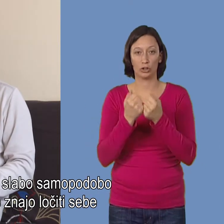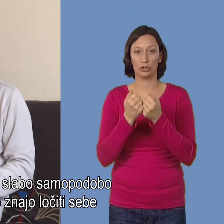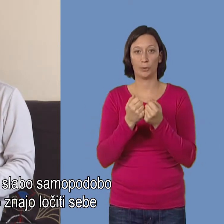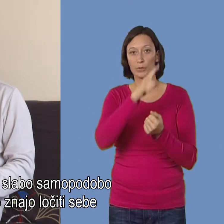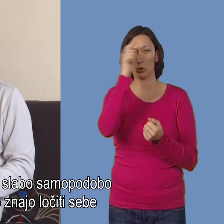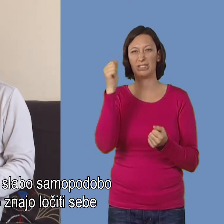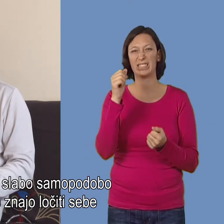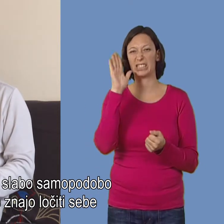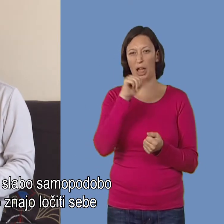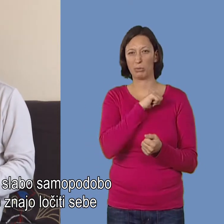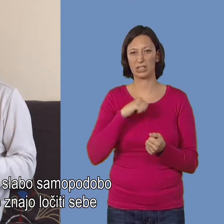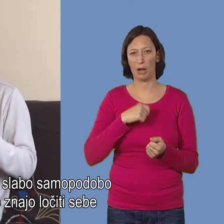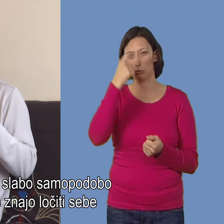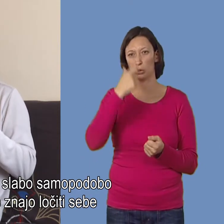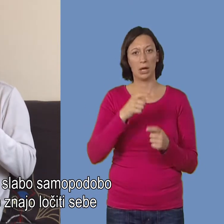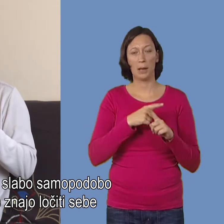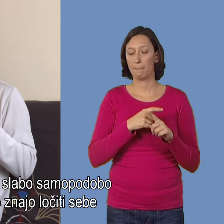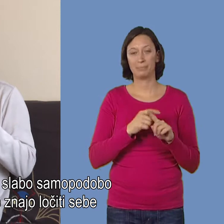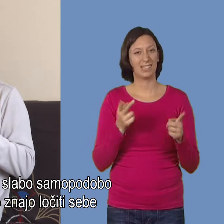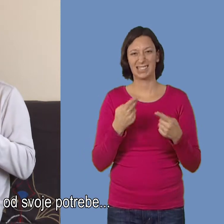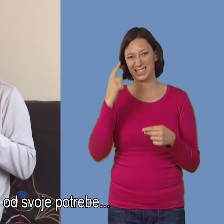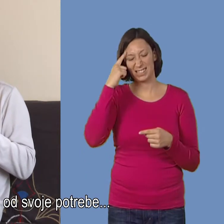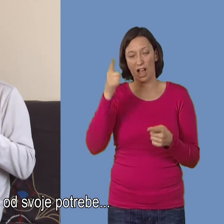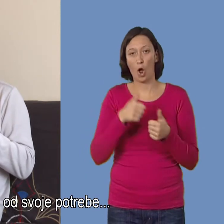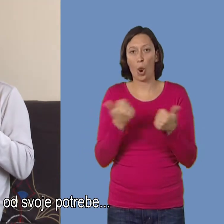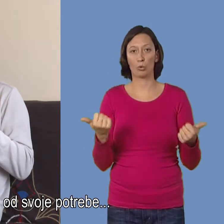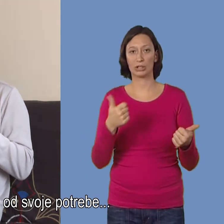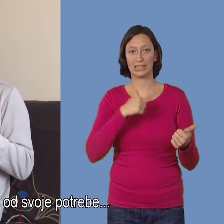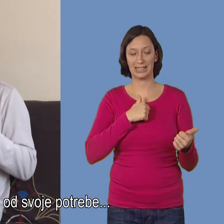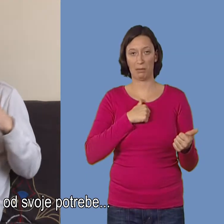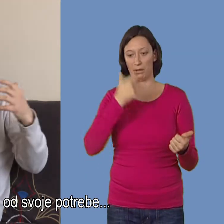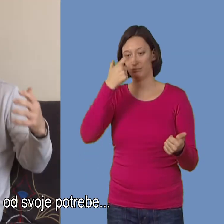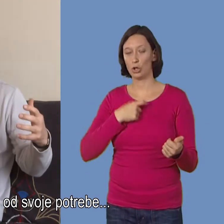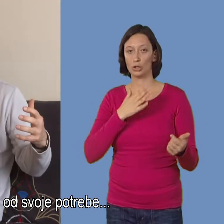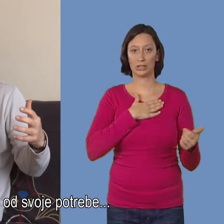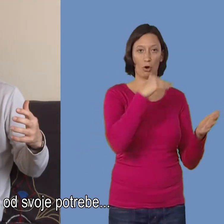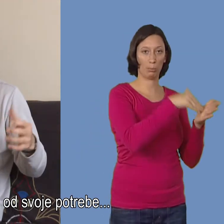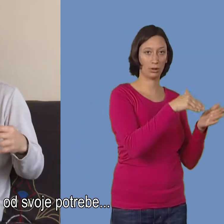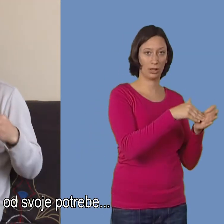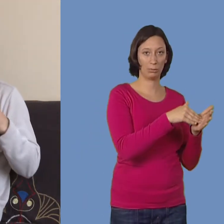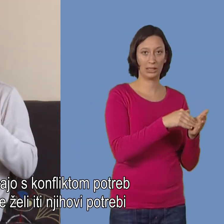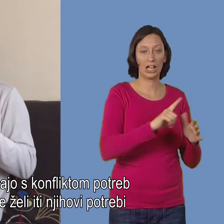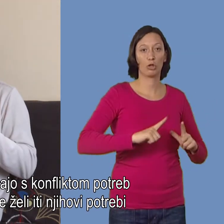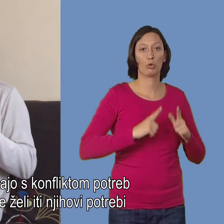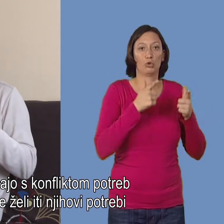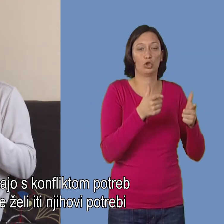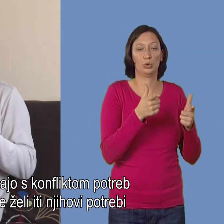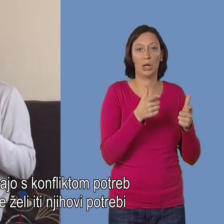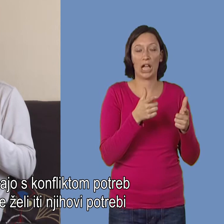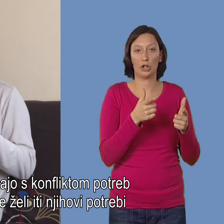slabo samopodobo pa ne znajo ločiti sebe kot bitja od svoje potrebe in